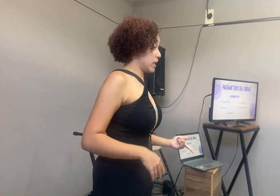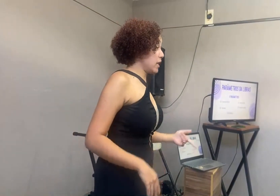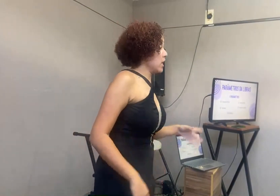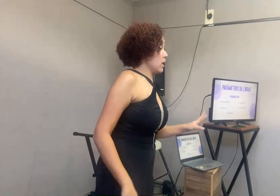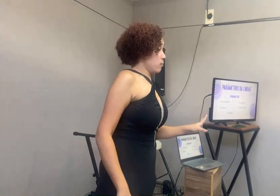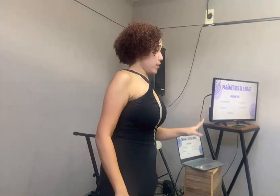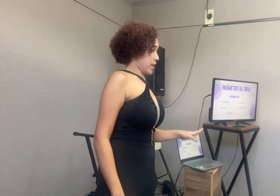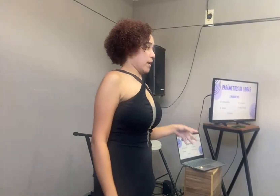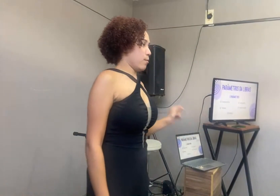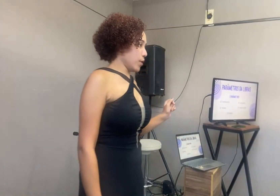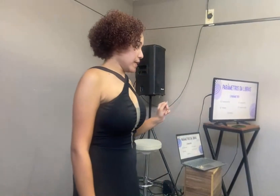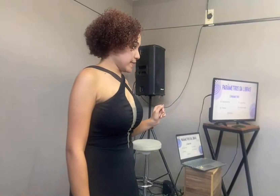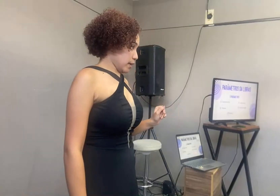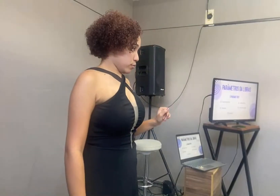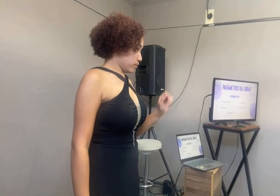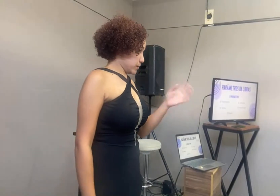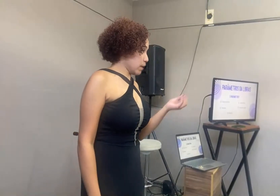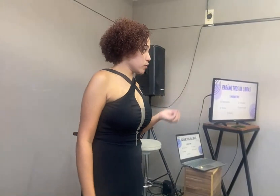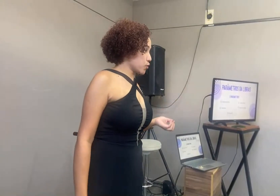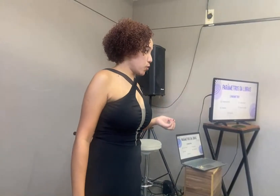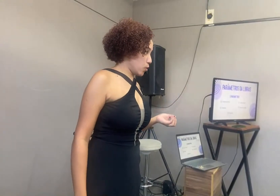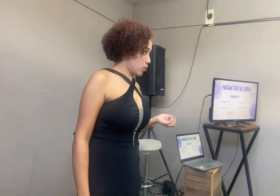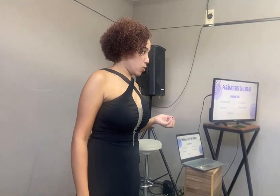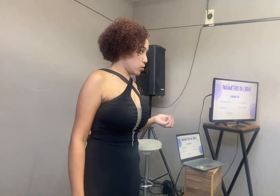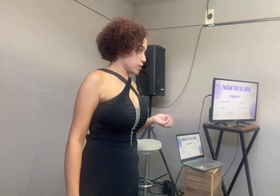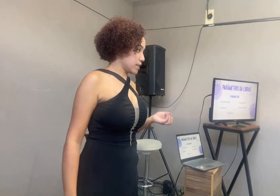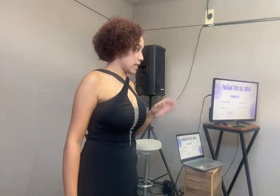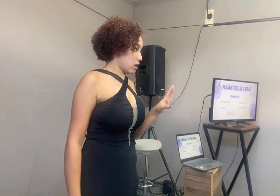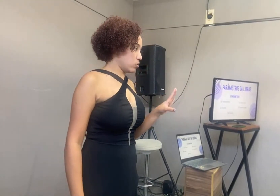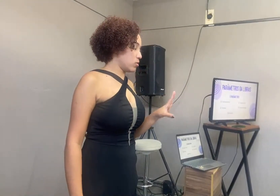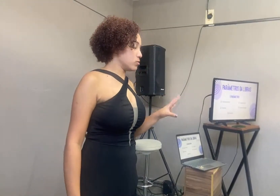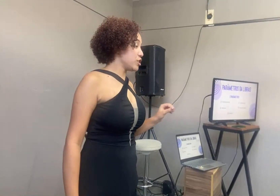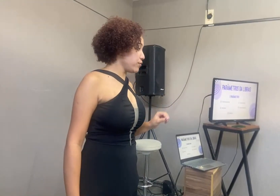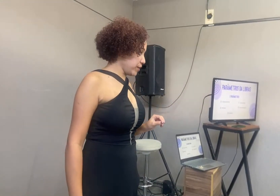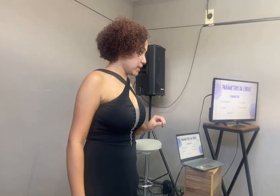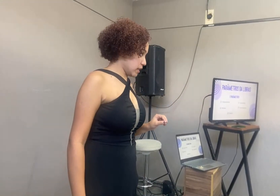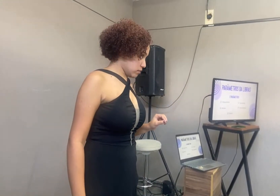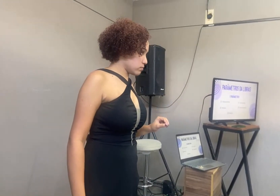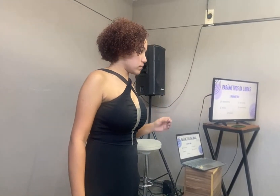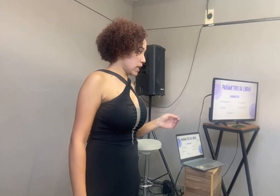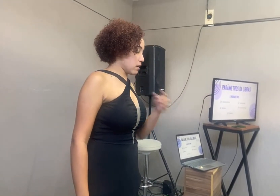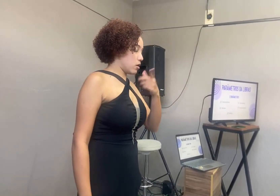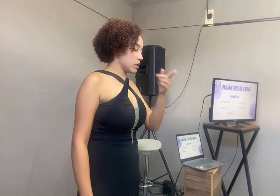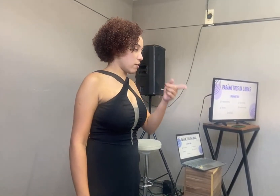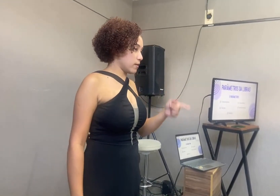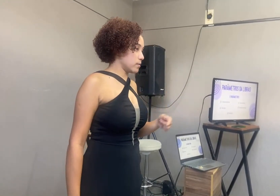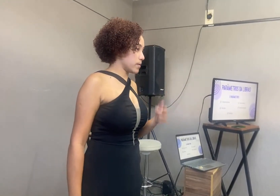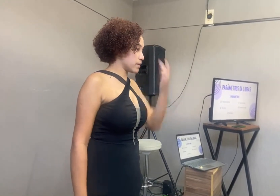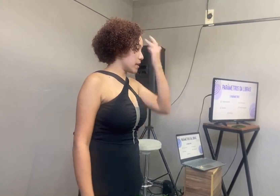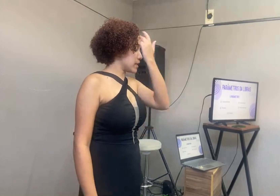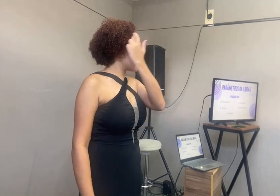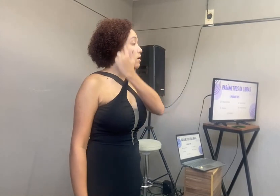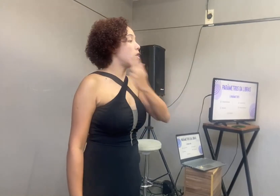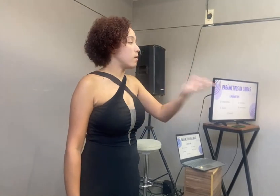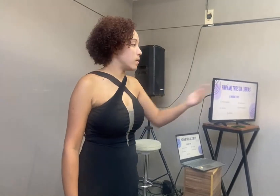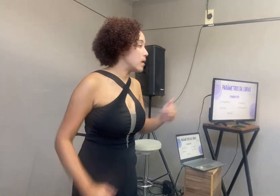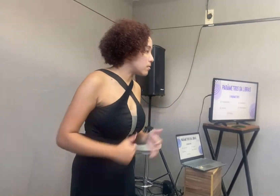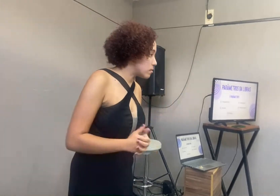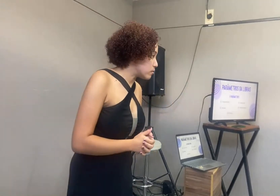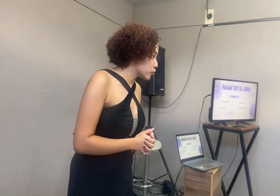né? Por quê? Por exemplo, temos o sinal de vida, né? Igual eu estava falando para as meninas, igual o nome